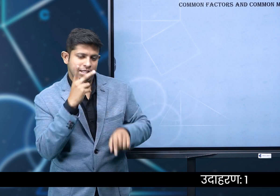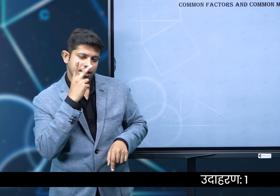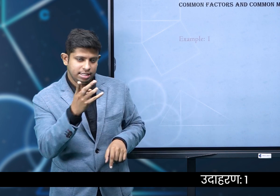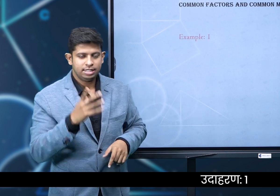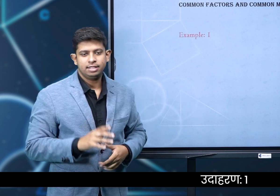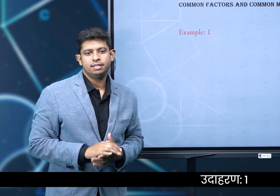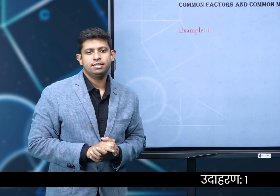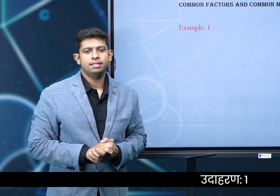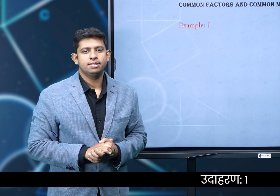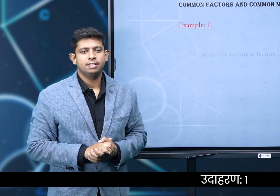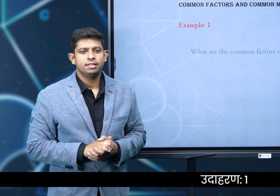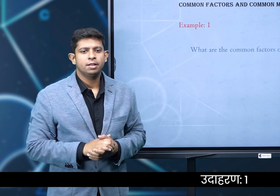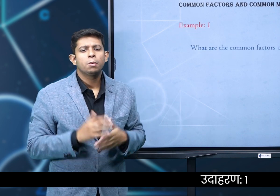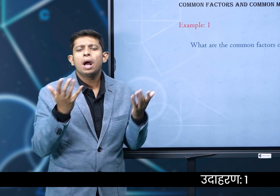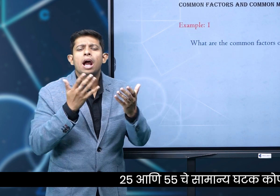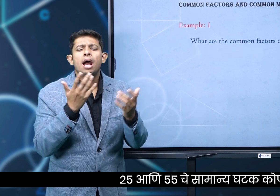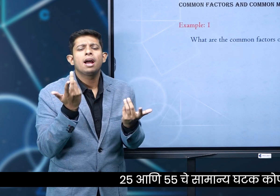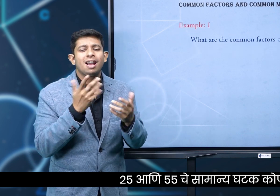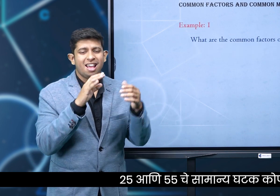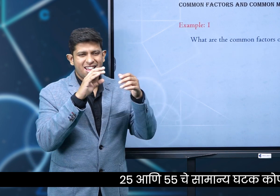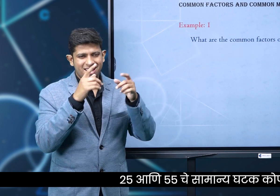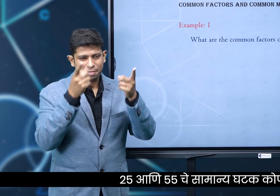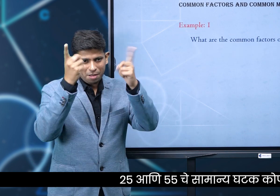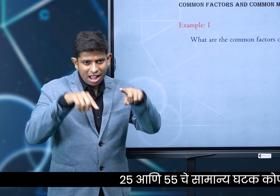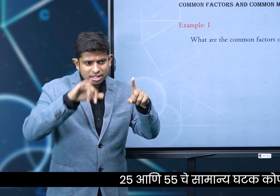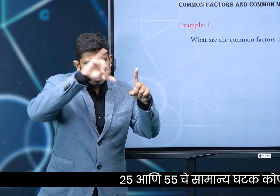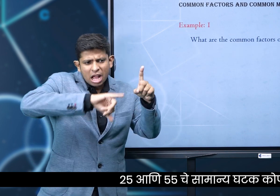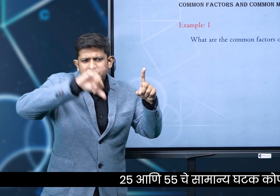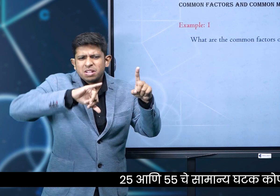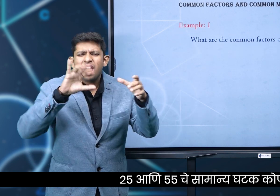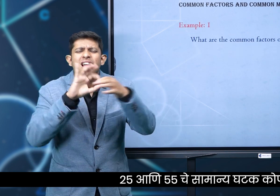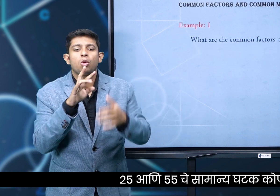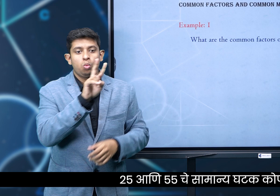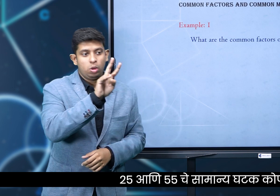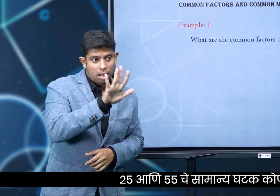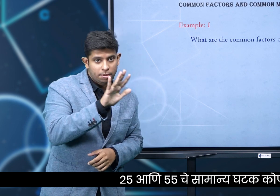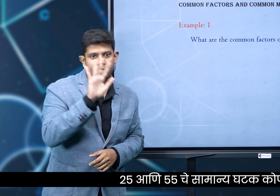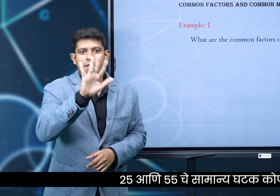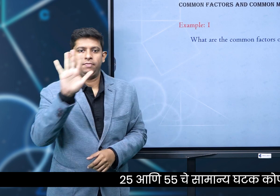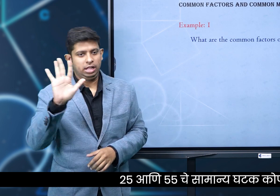उदाहरण 1. 25 आणि 55 चे सामान्य घटक कोणते आहेत?